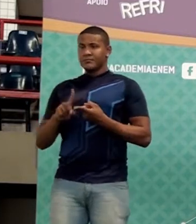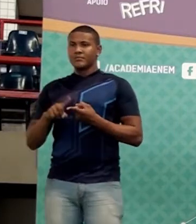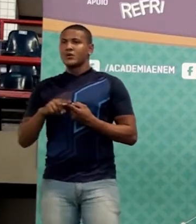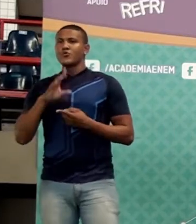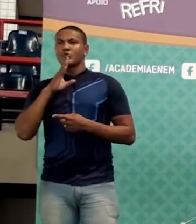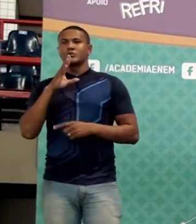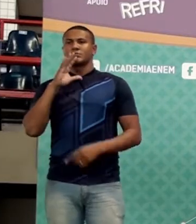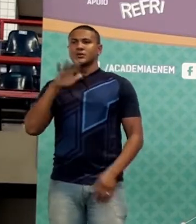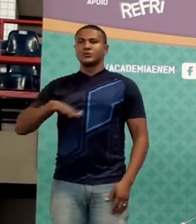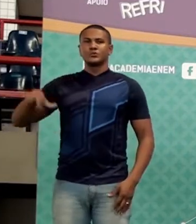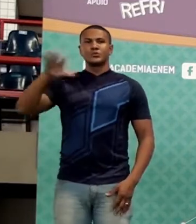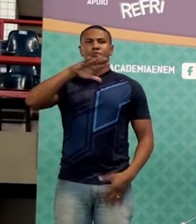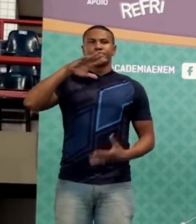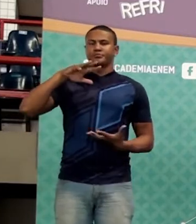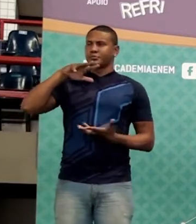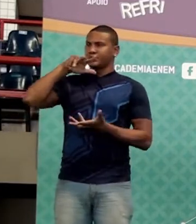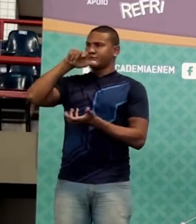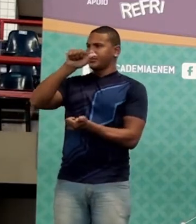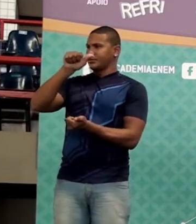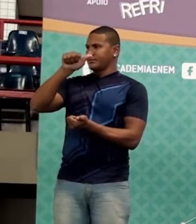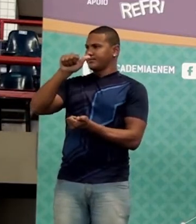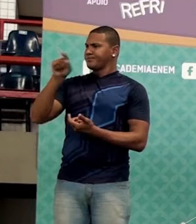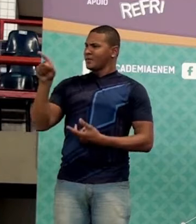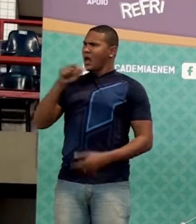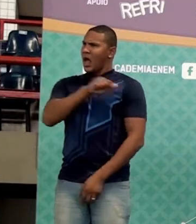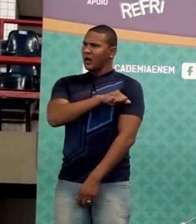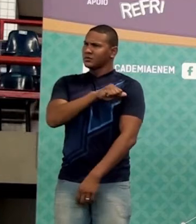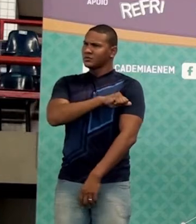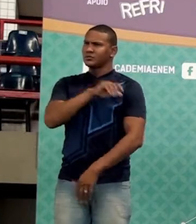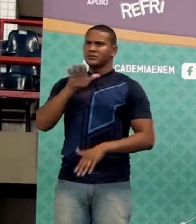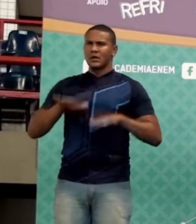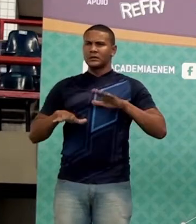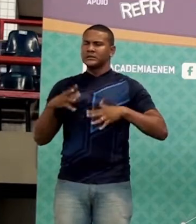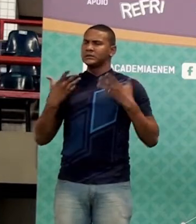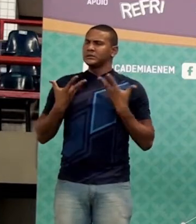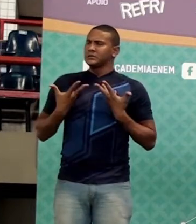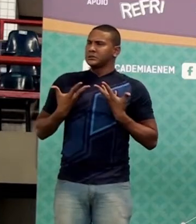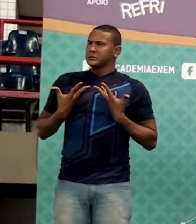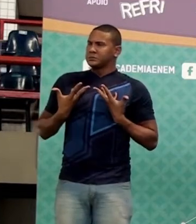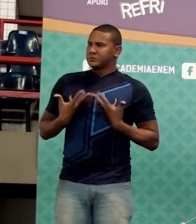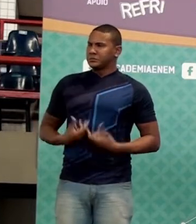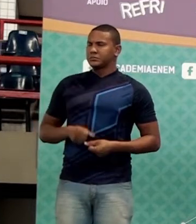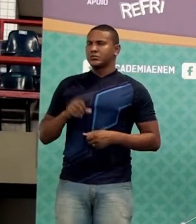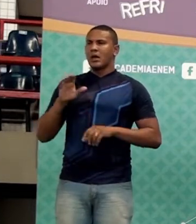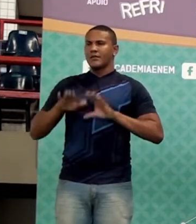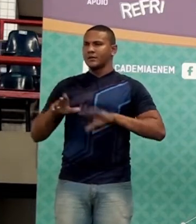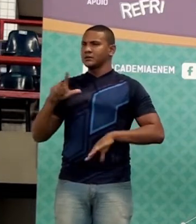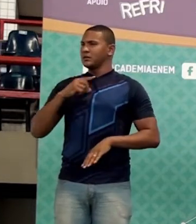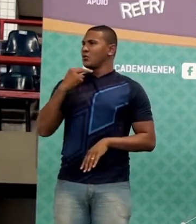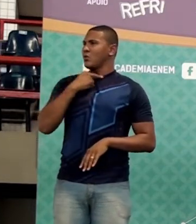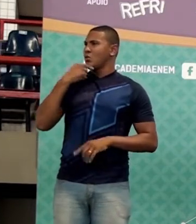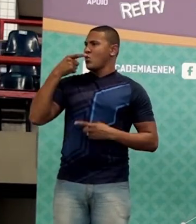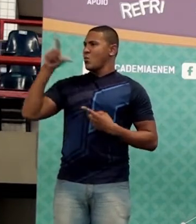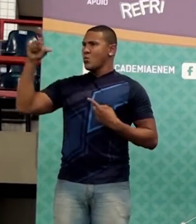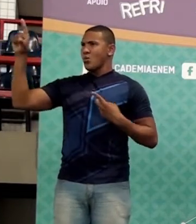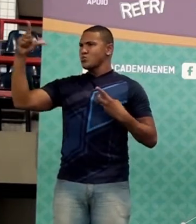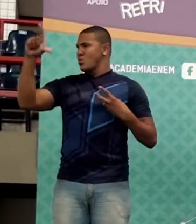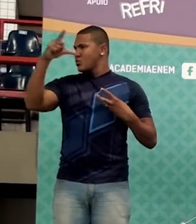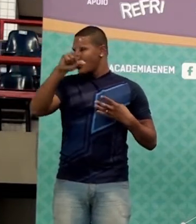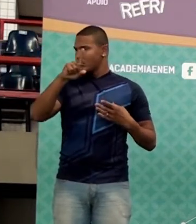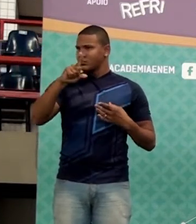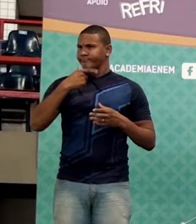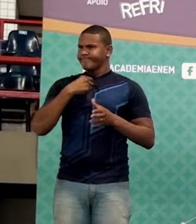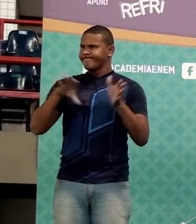mundo. Aquele aluno que mesmo cansado, mesmo com outras obrigações, ele chega antes